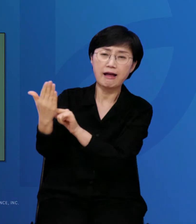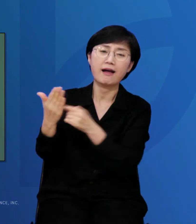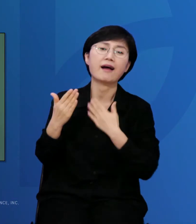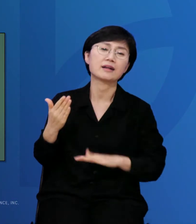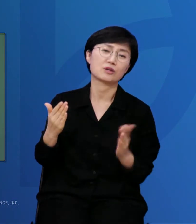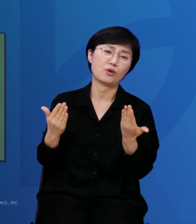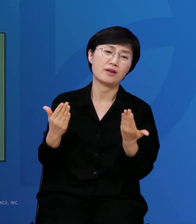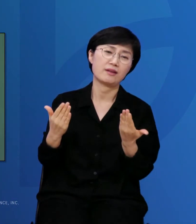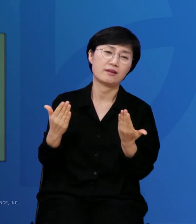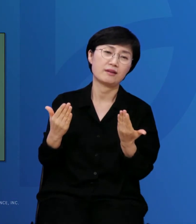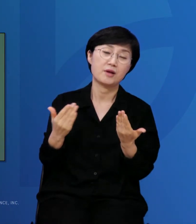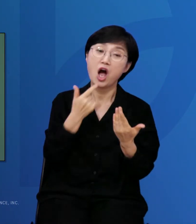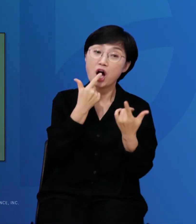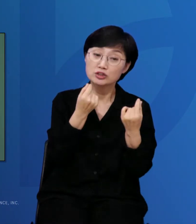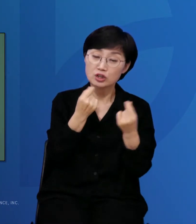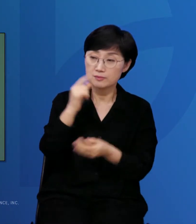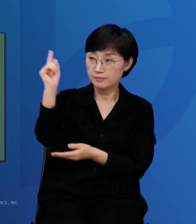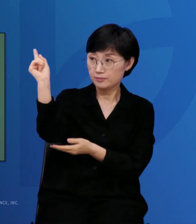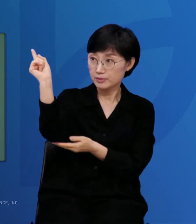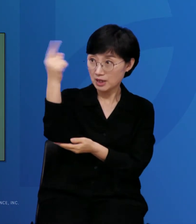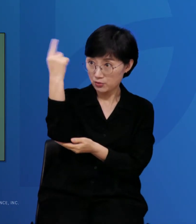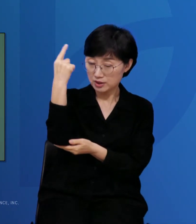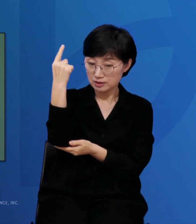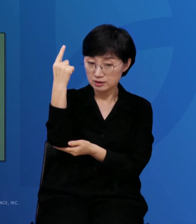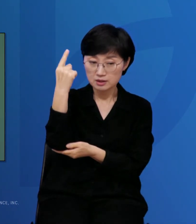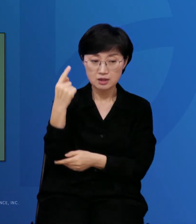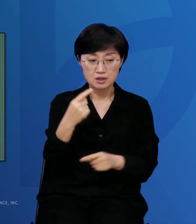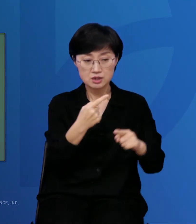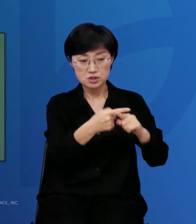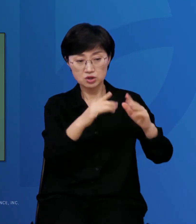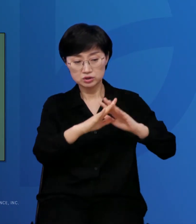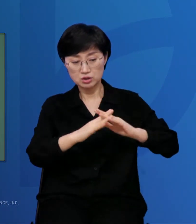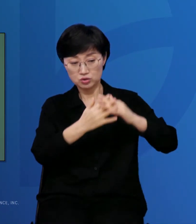건축을 준비하면서 다윗의 모든 것이 다 드러났어요.